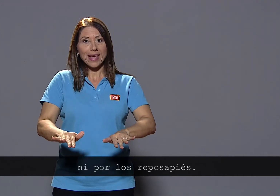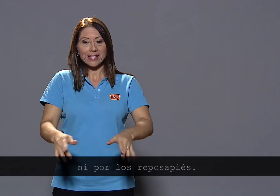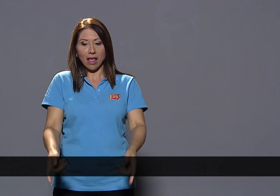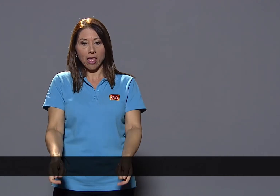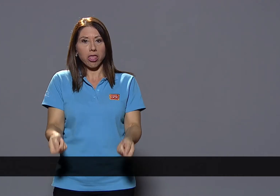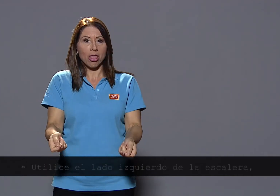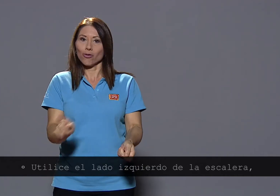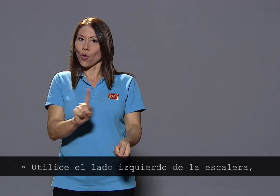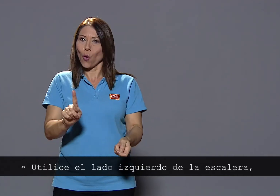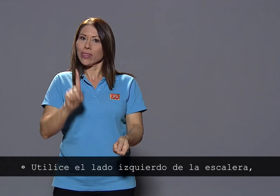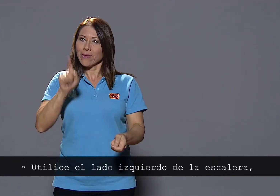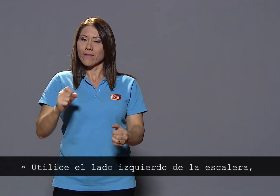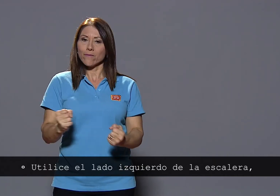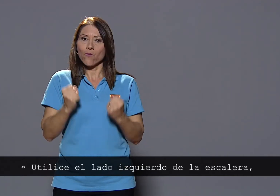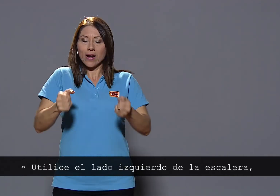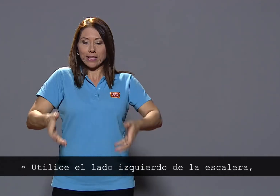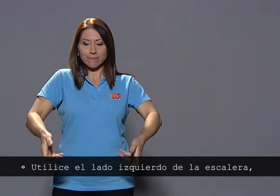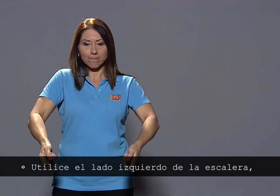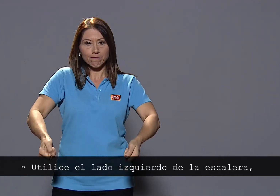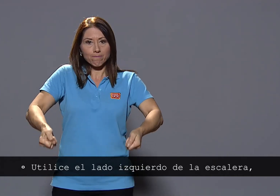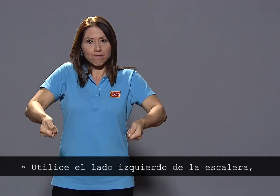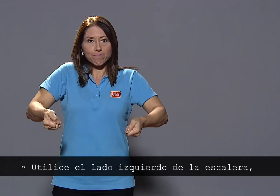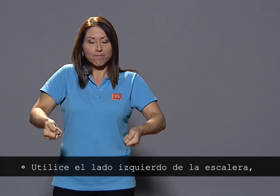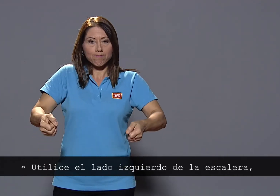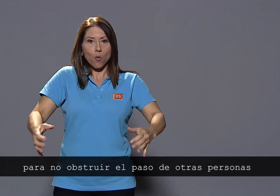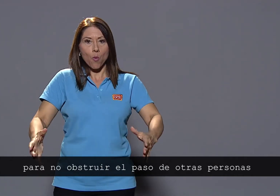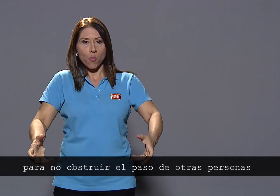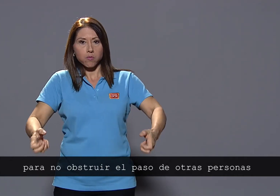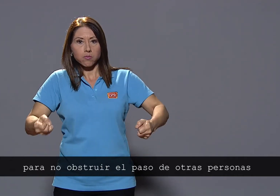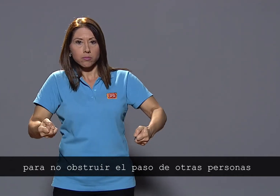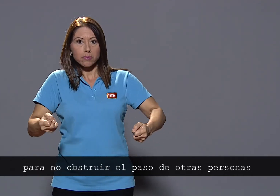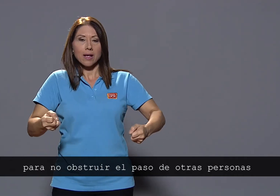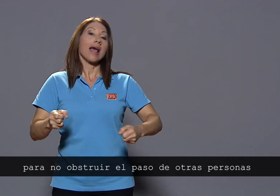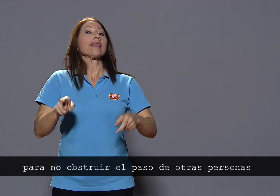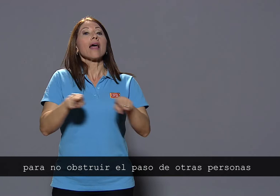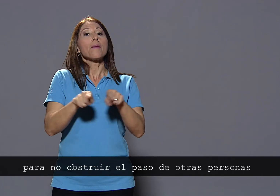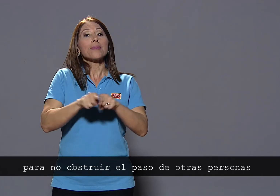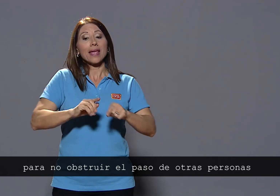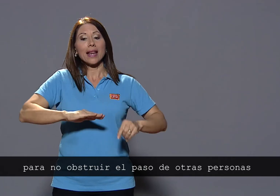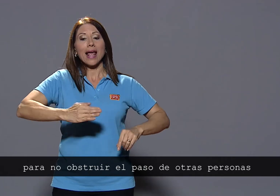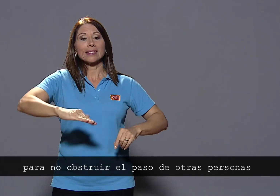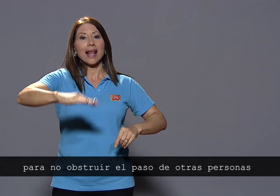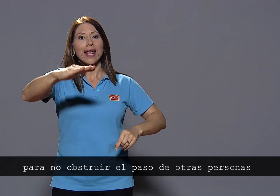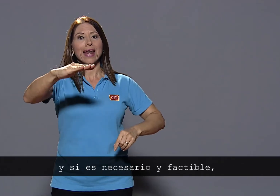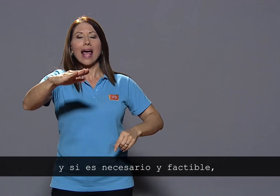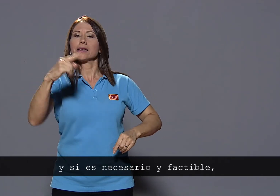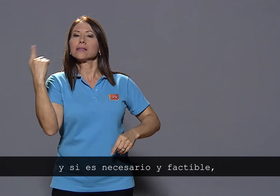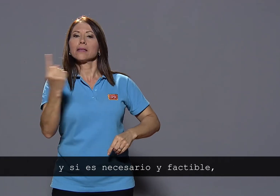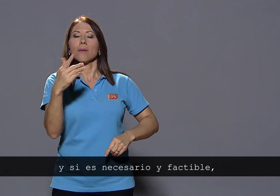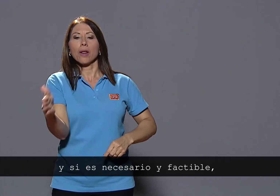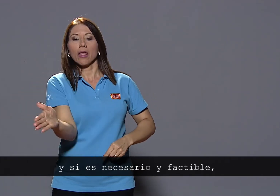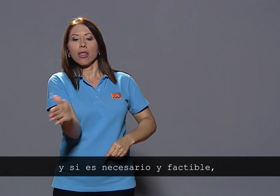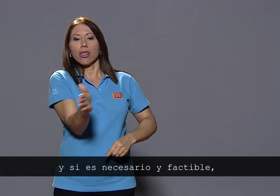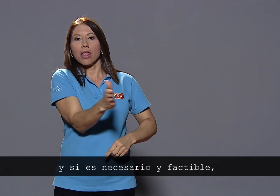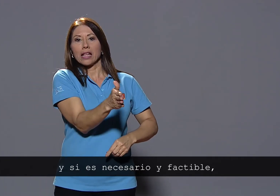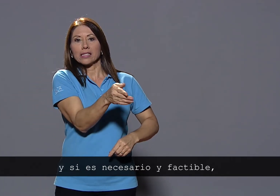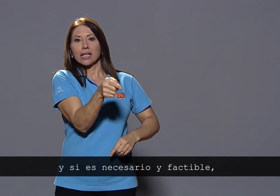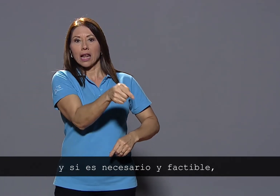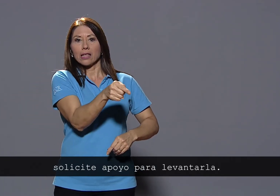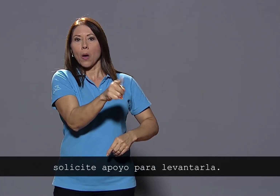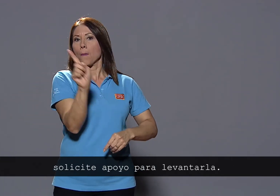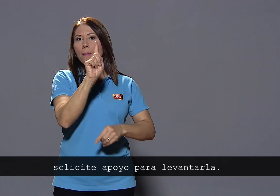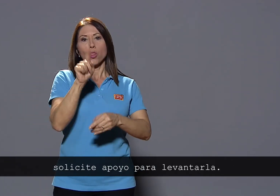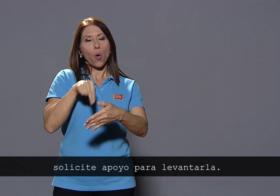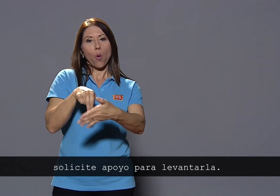reposapiés. Utilice el lado izquierdo de la escalera para no obstruir el paso de otras personas y si es necesario y